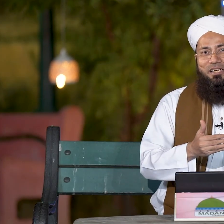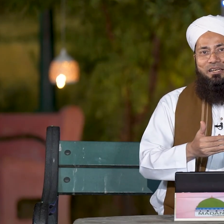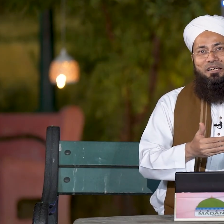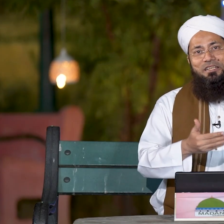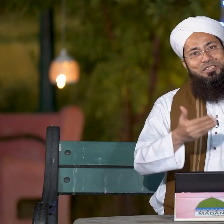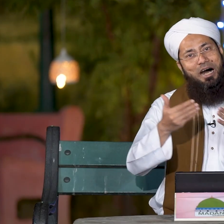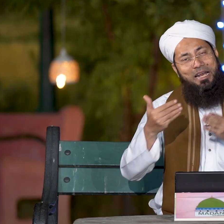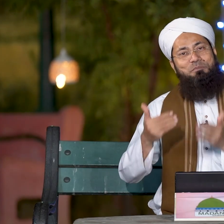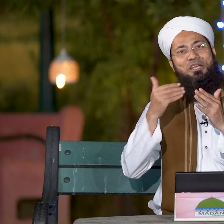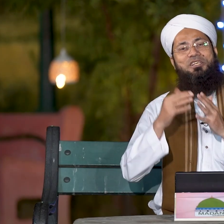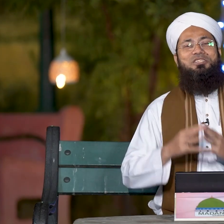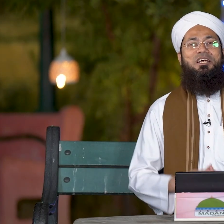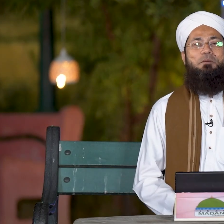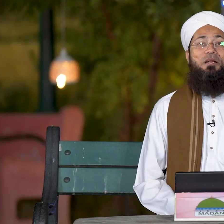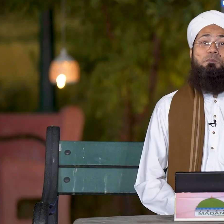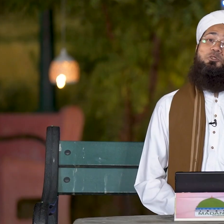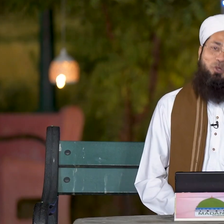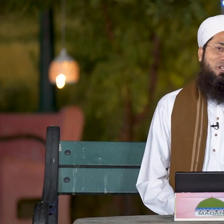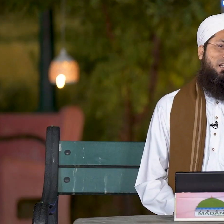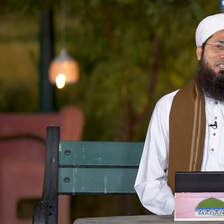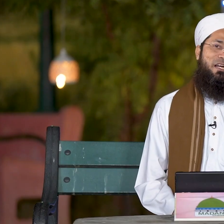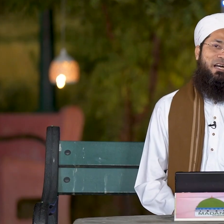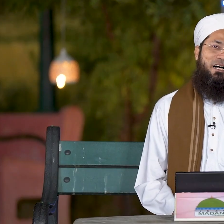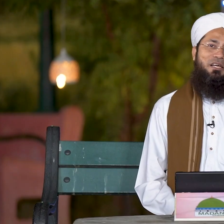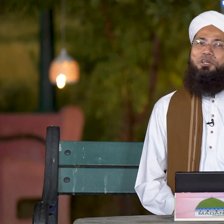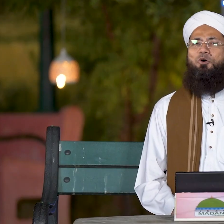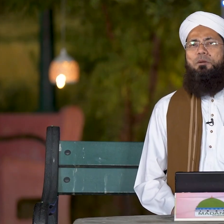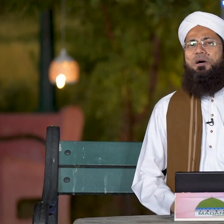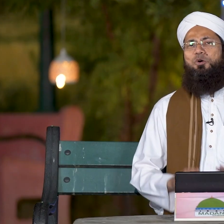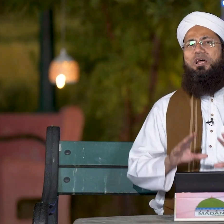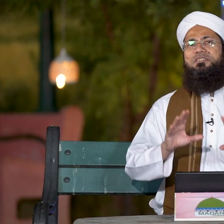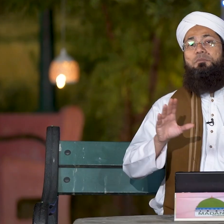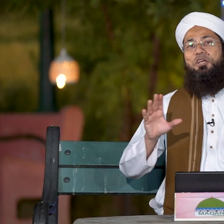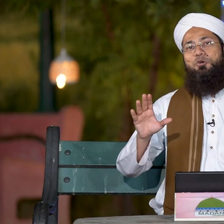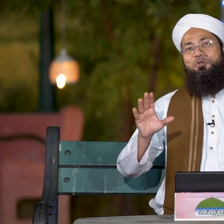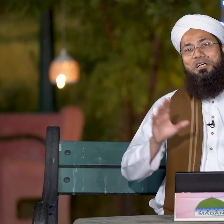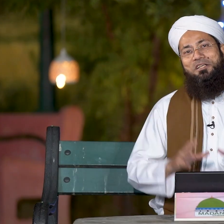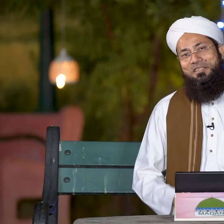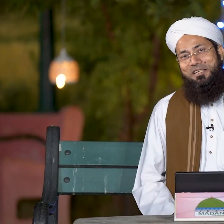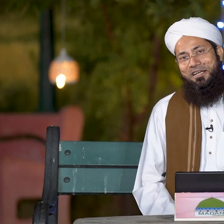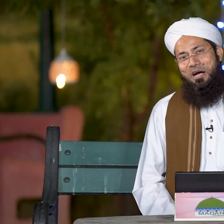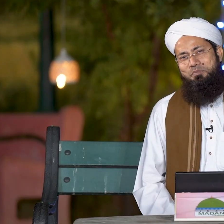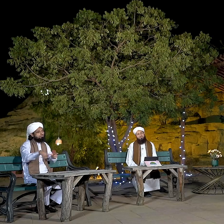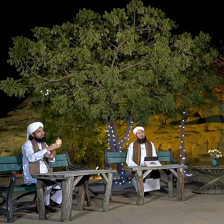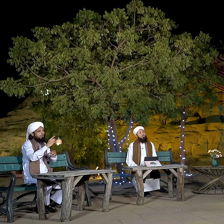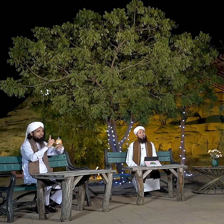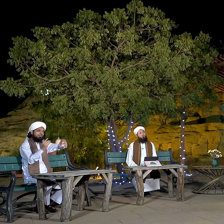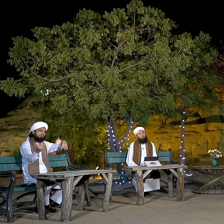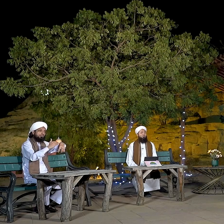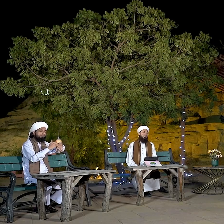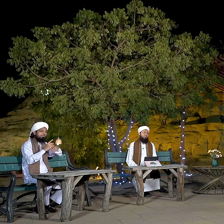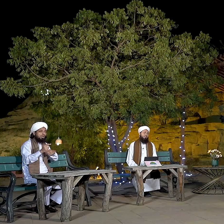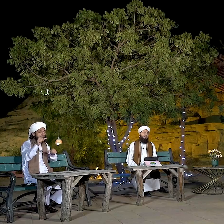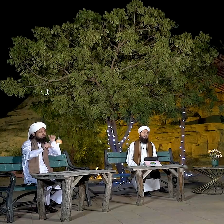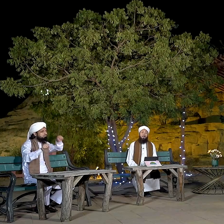شہر سے اس حالت میں ہجرت کرنے پر مجبور کر دیا گیا کہ ان پر گویا زمین کو تنگ کر دیا گیا، کیا کیا